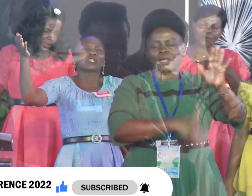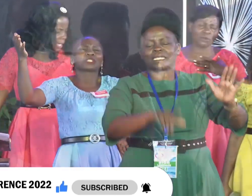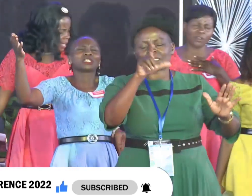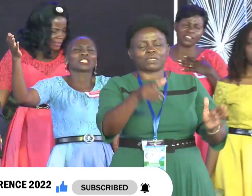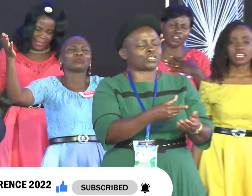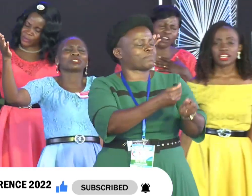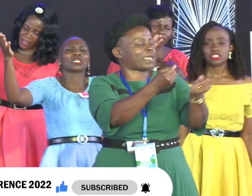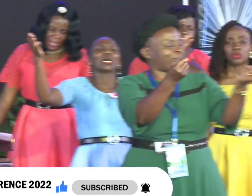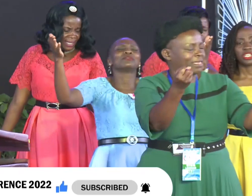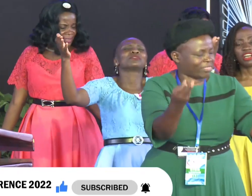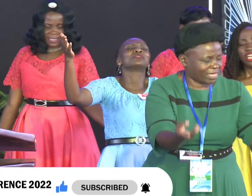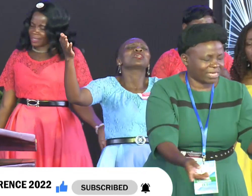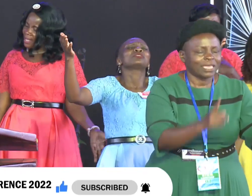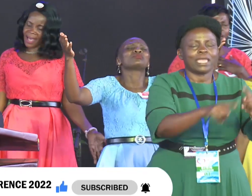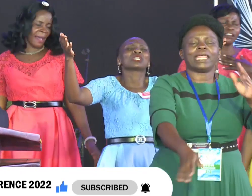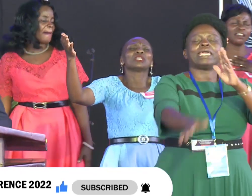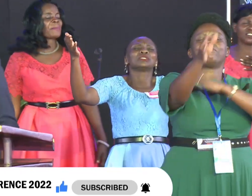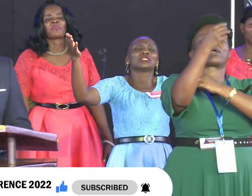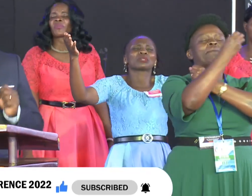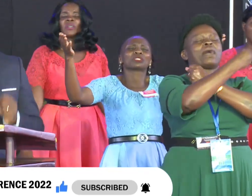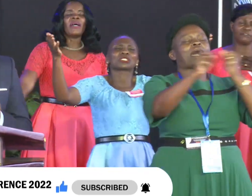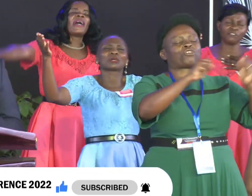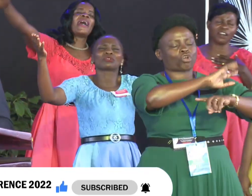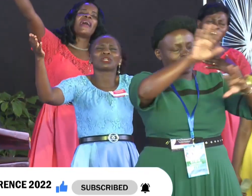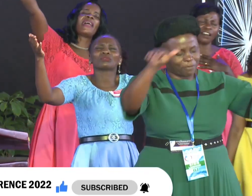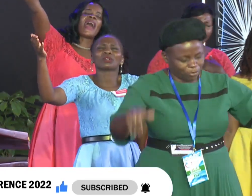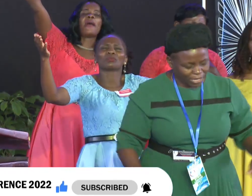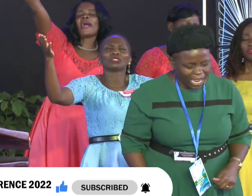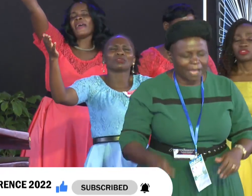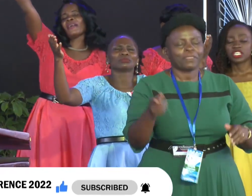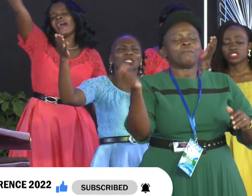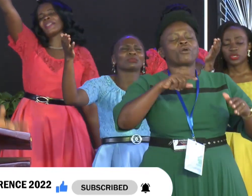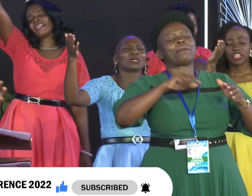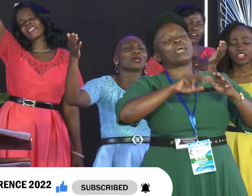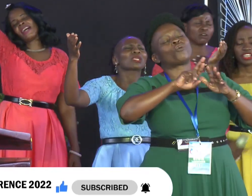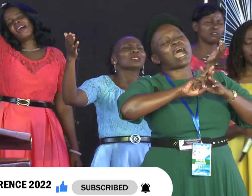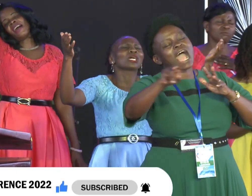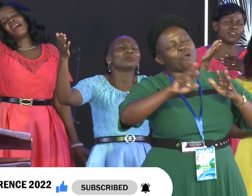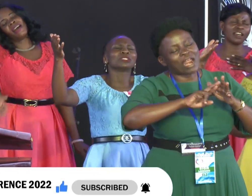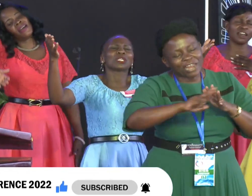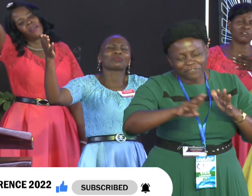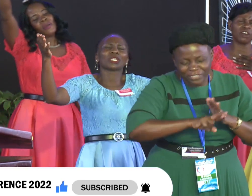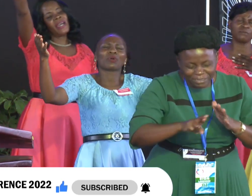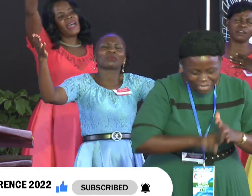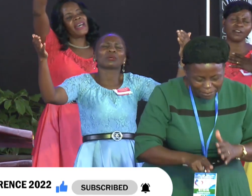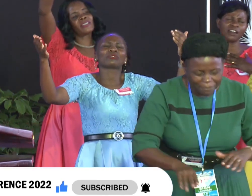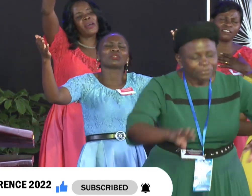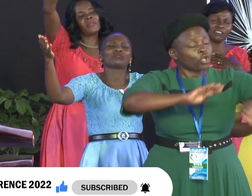gy'oli gw'ekiddukiro kyaffe Mukama gw'omuyambi waffe Mukama nawuli n'asaba essala